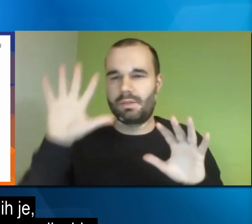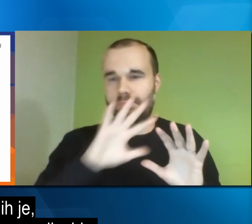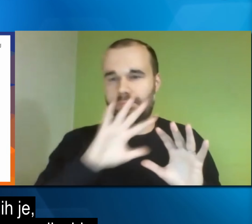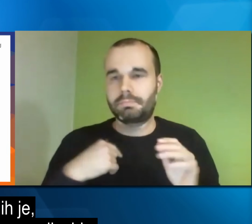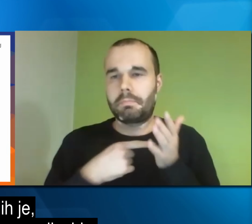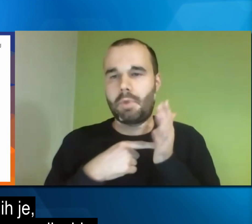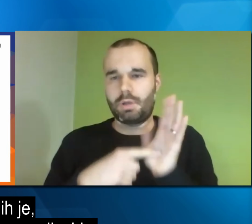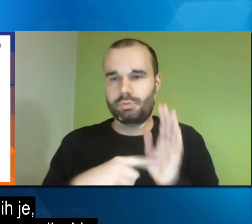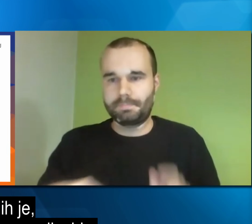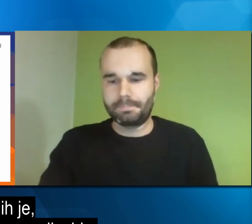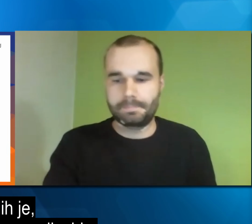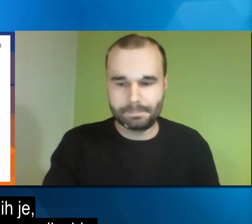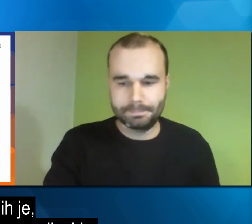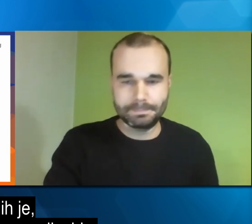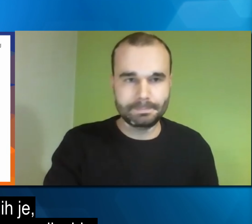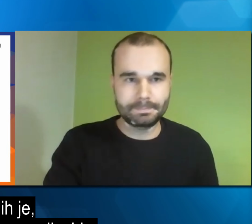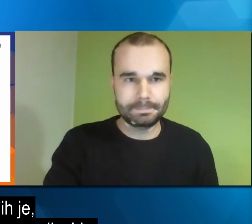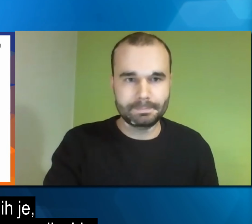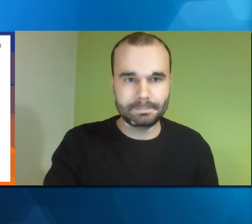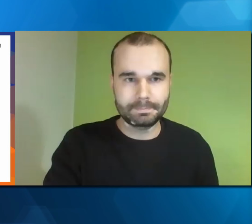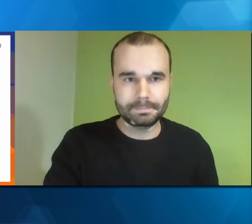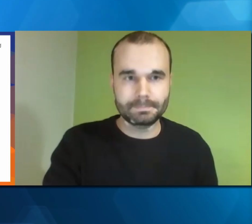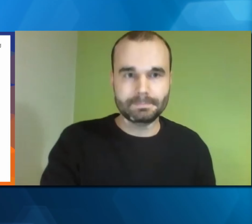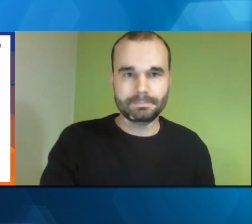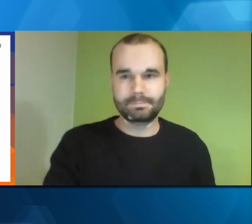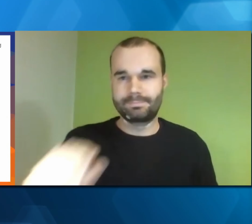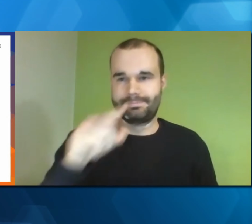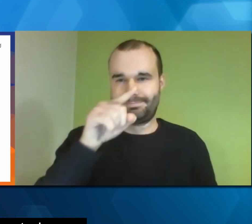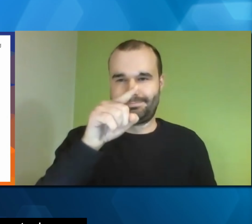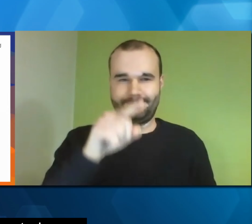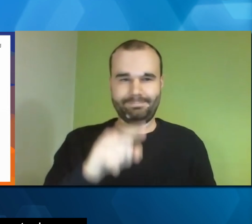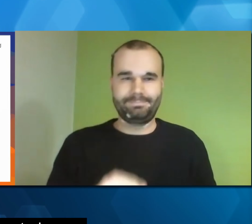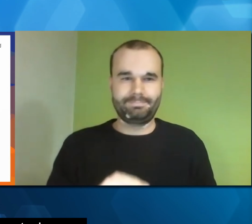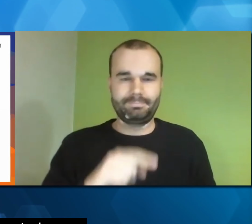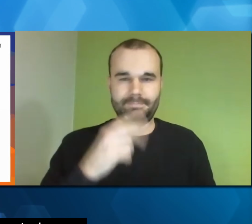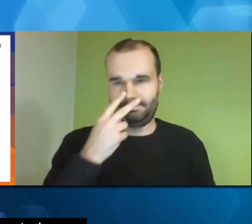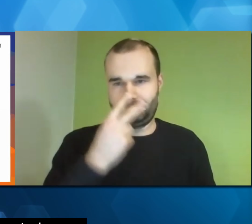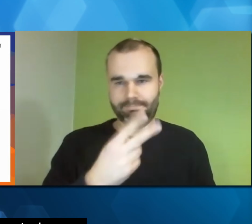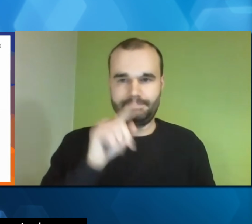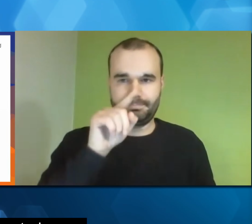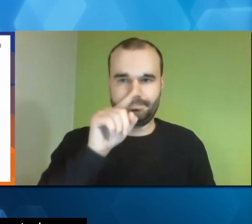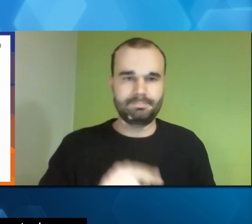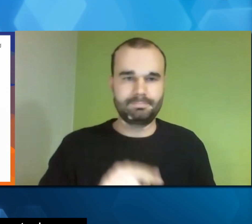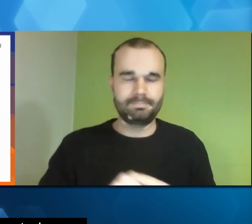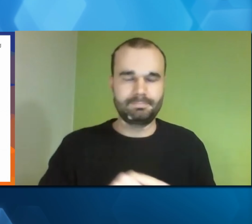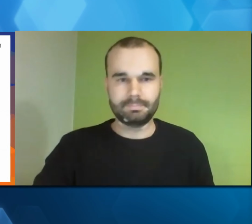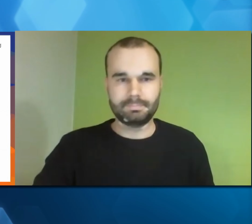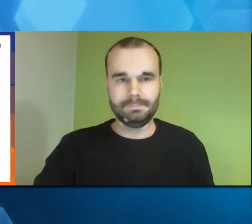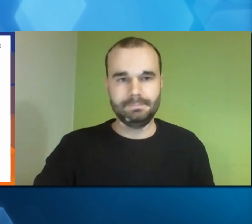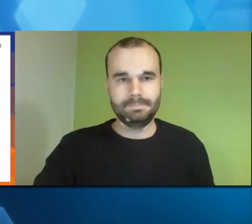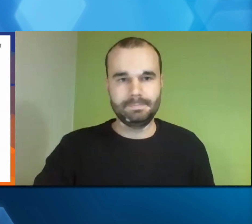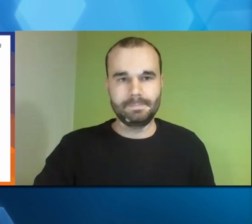veliko jih je in sedaj vam pokažem na zemljevidu oziroma imena, lahko si preberete.